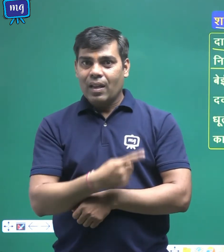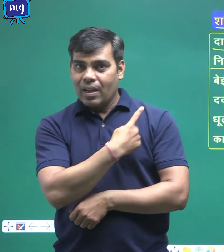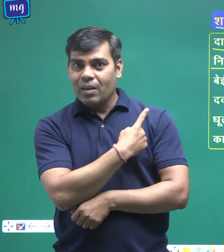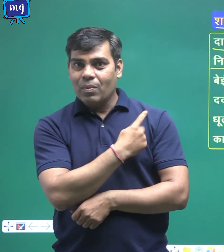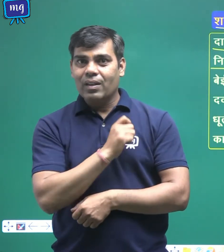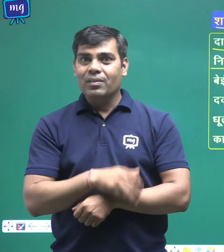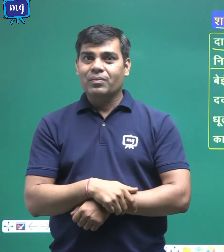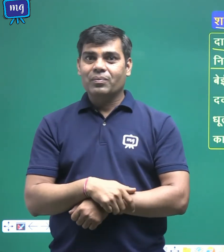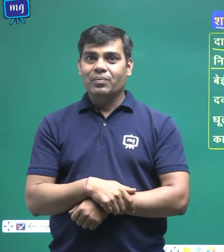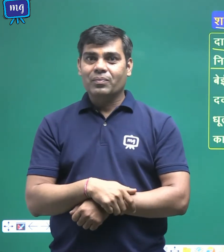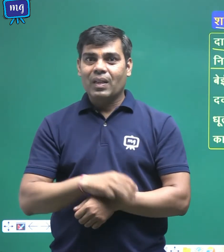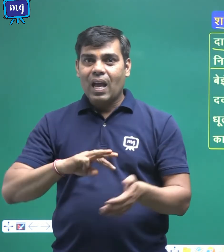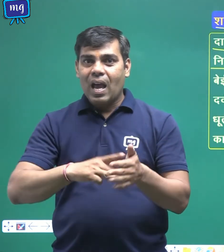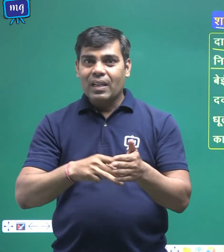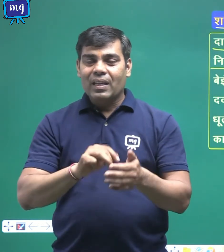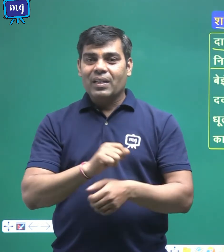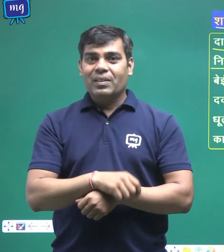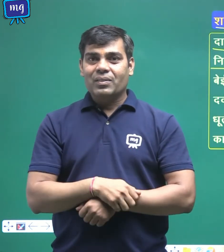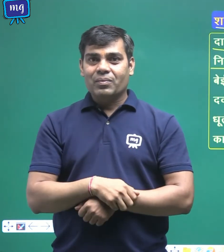निर्बल, अर्थ है